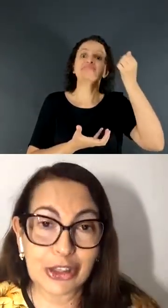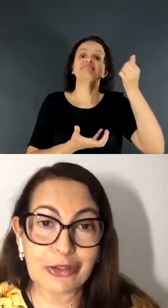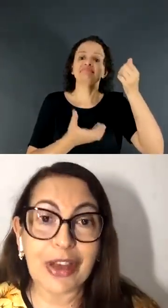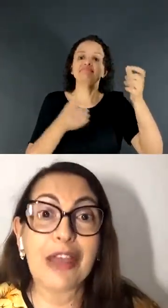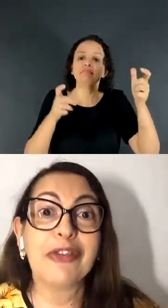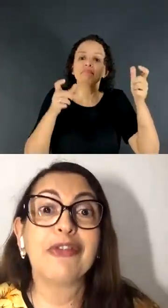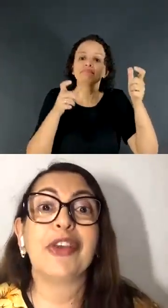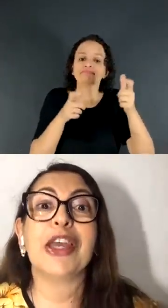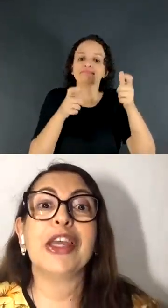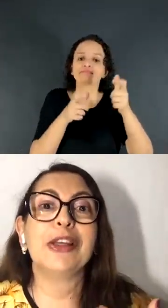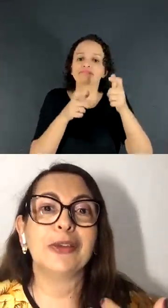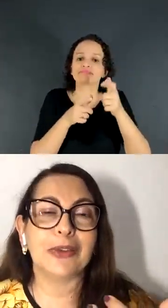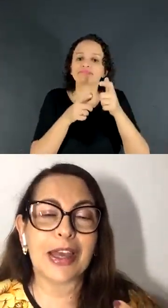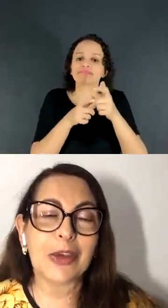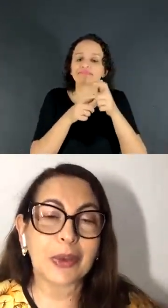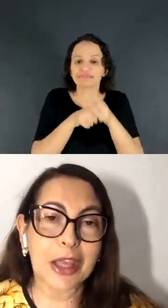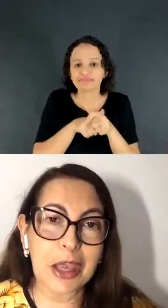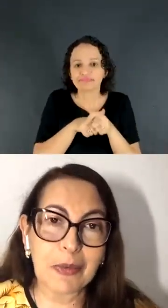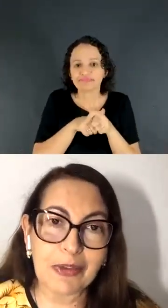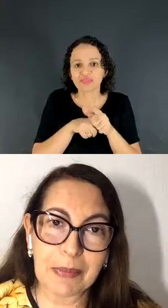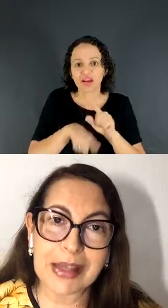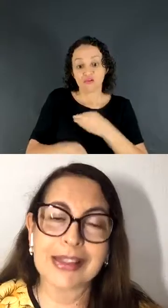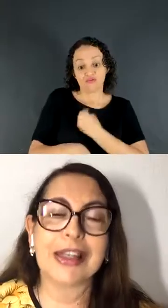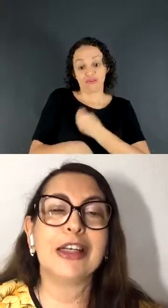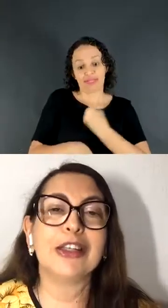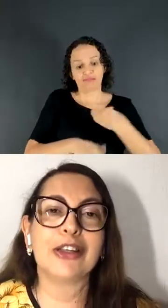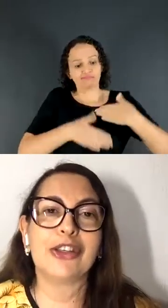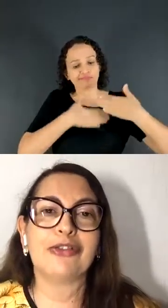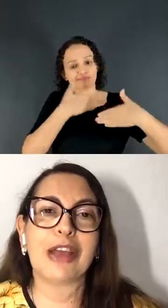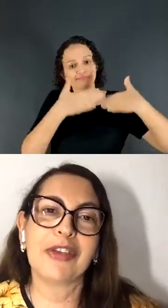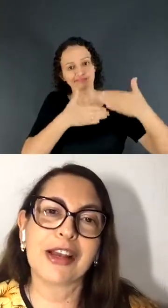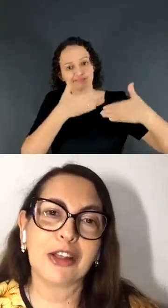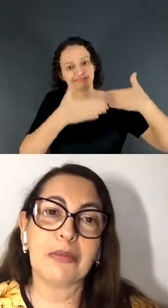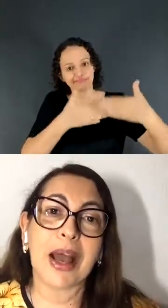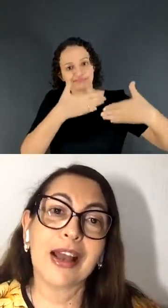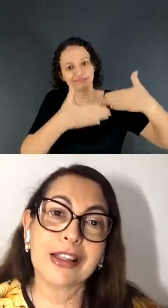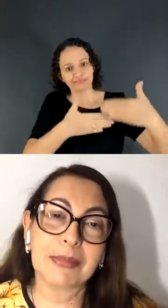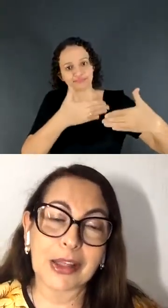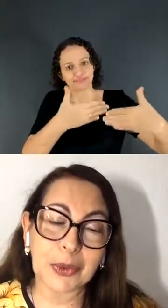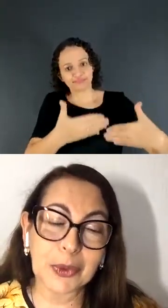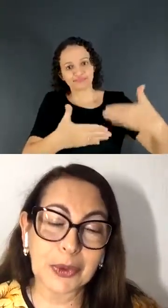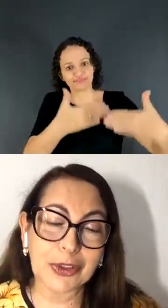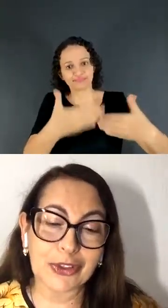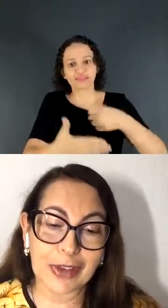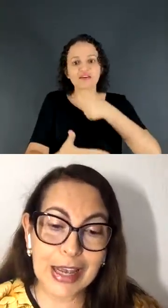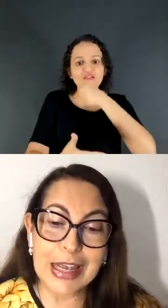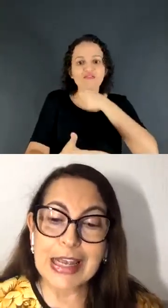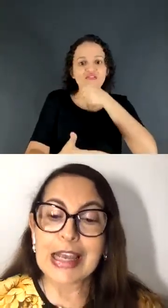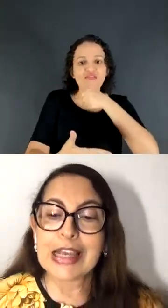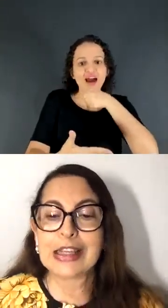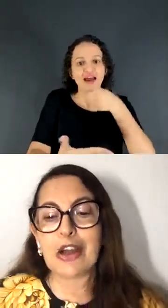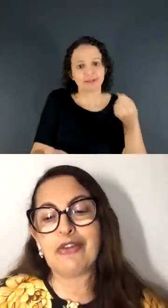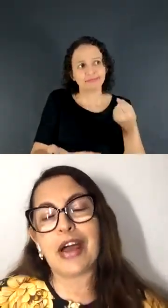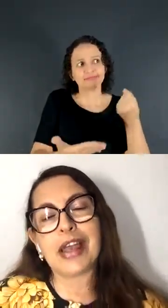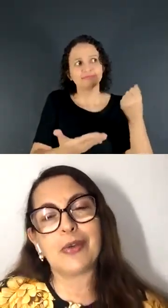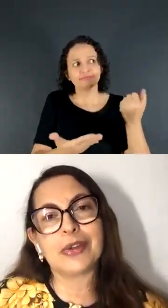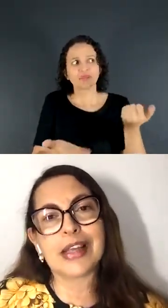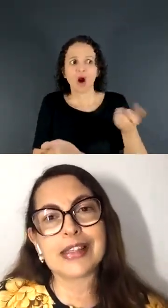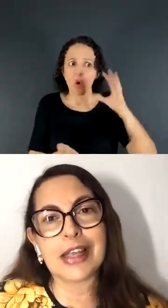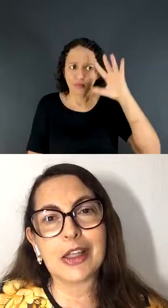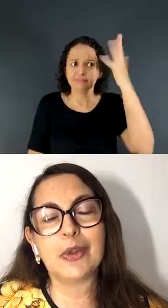que a gente vai vivendo, né? Que o tempo vai passando, a gente vai ficando mais maduros, né? Então,